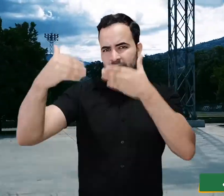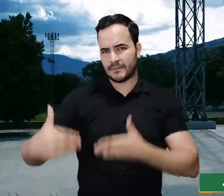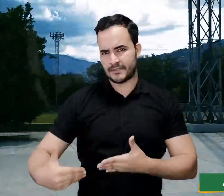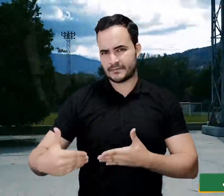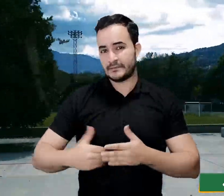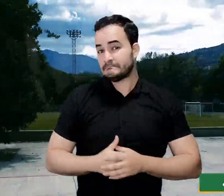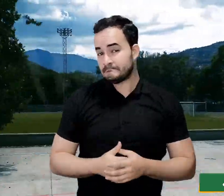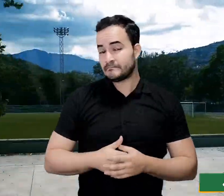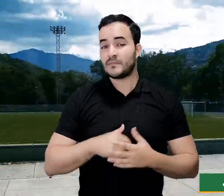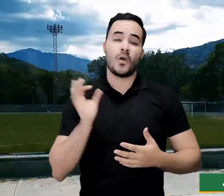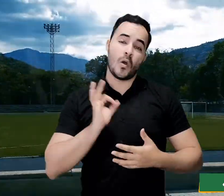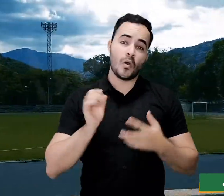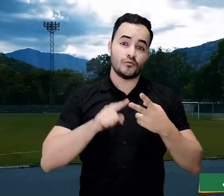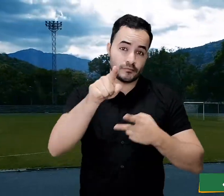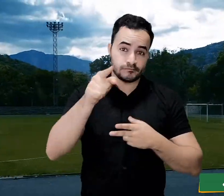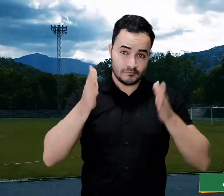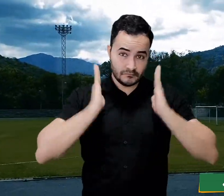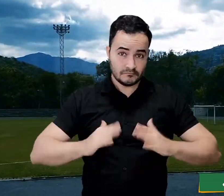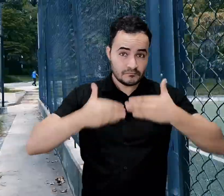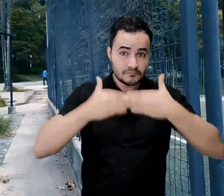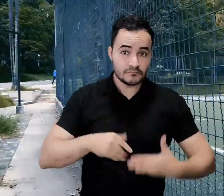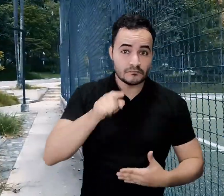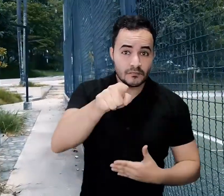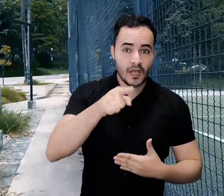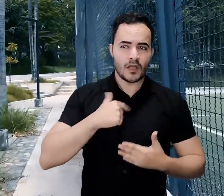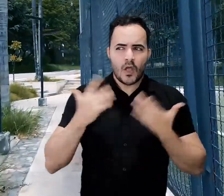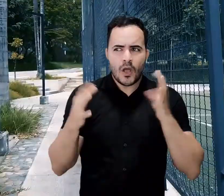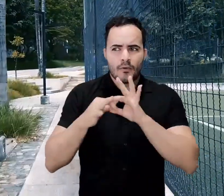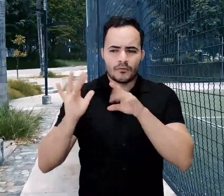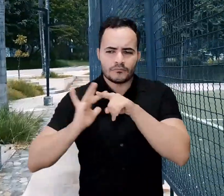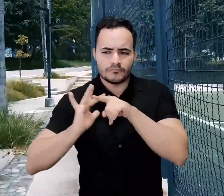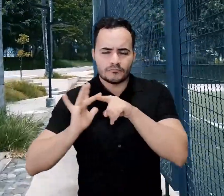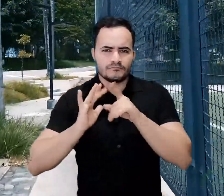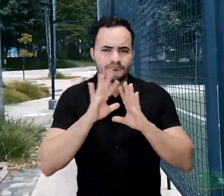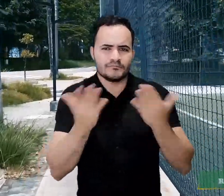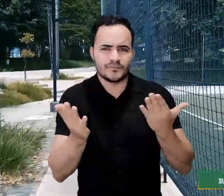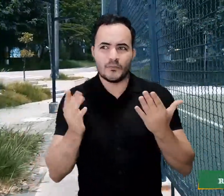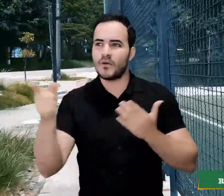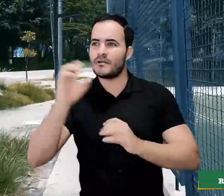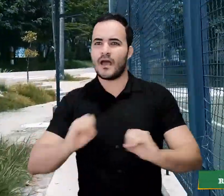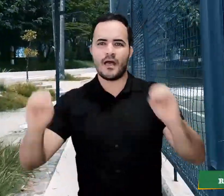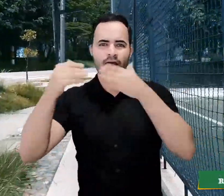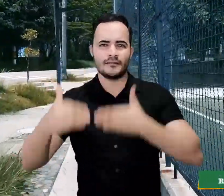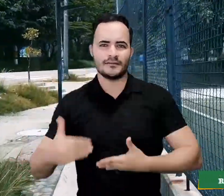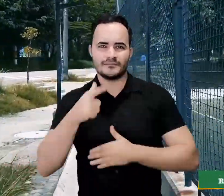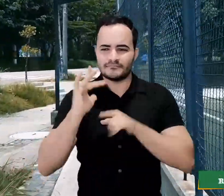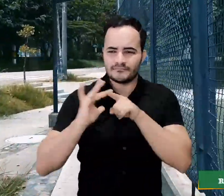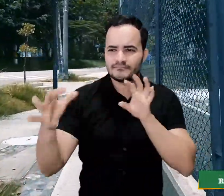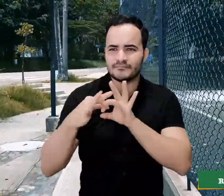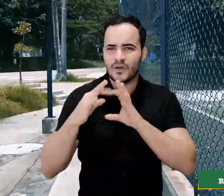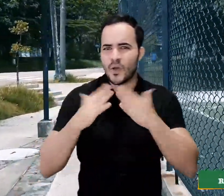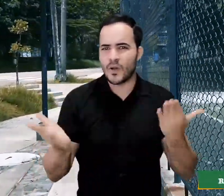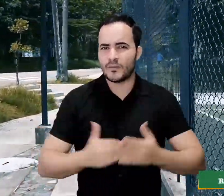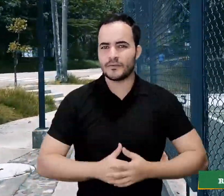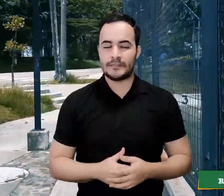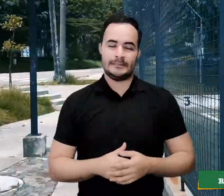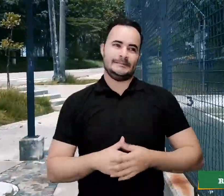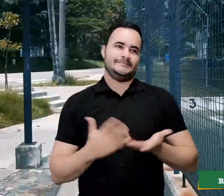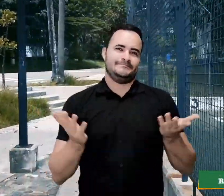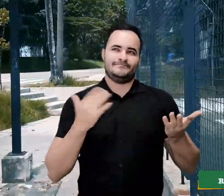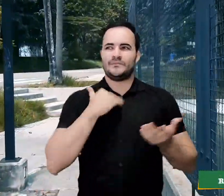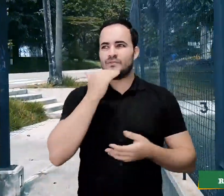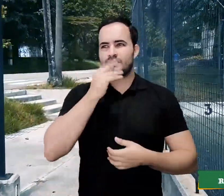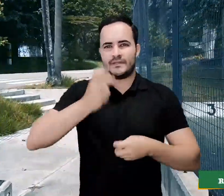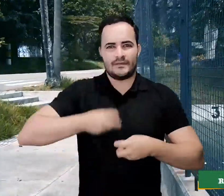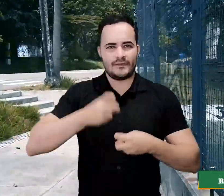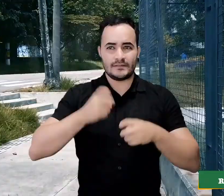¿cómo ha sido tu experiencia con personas sin esta? Me parece que sería difícil imaginar